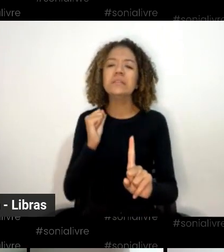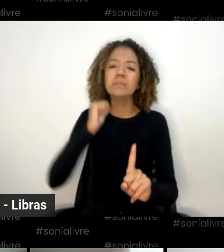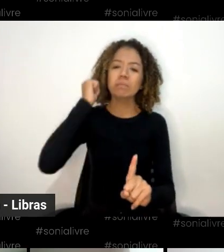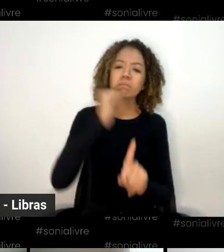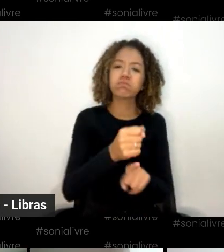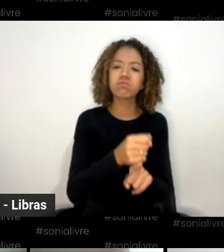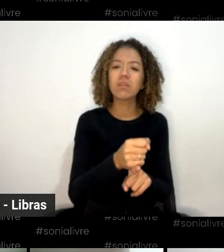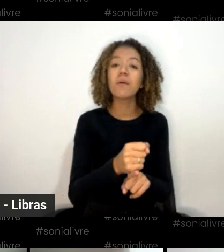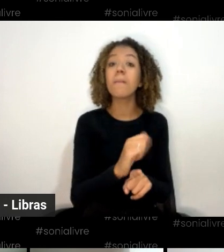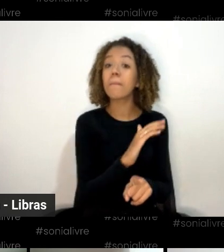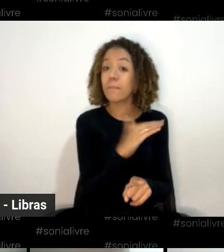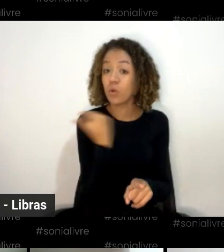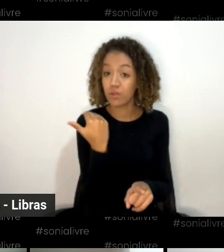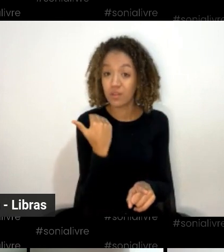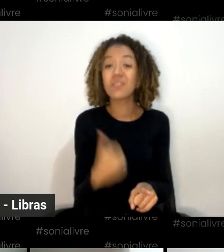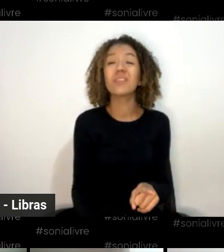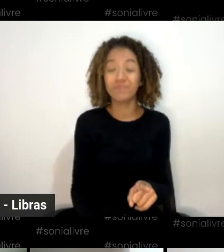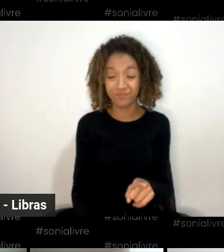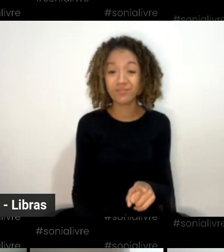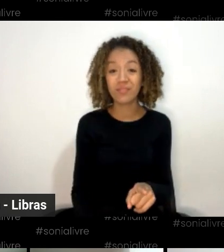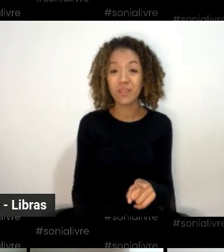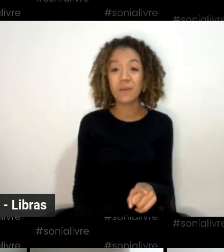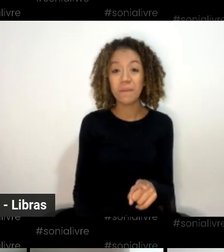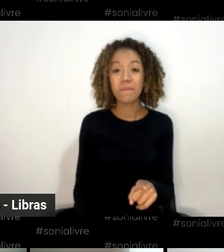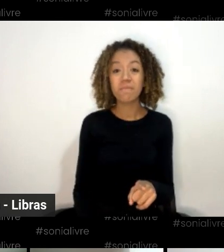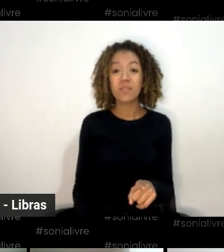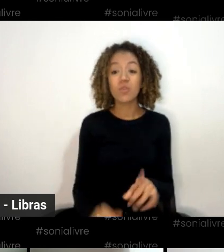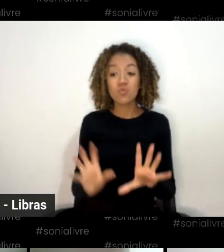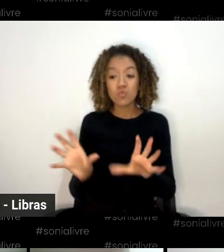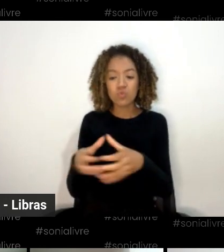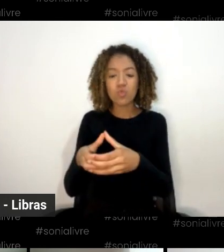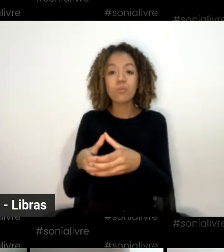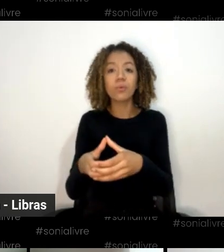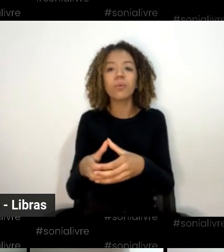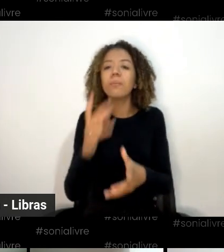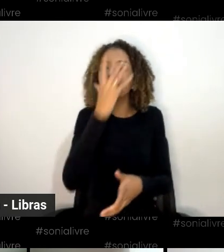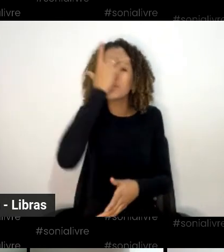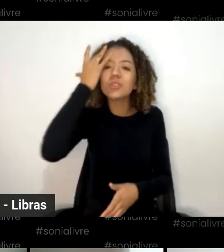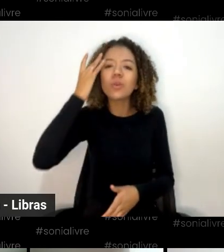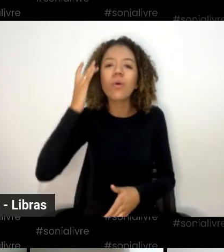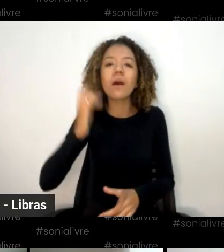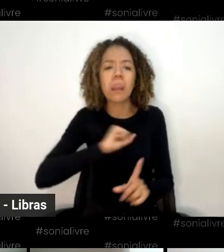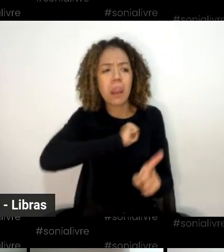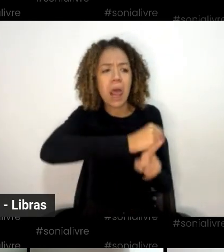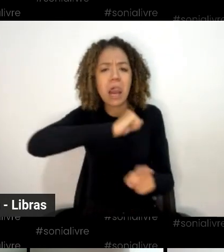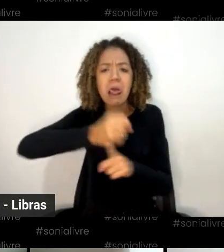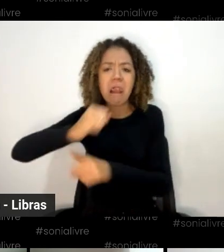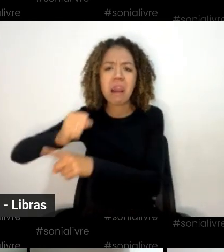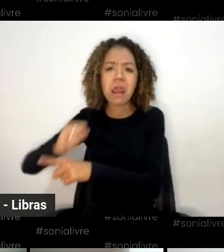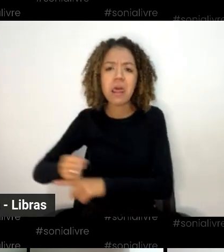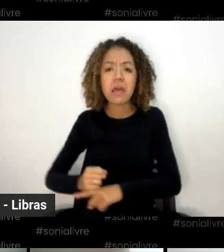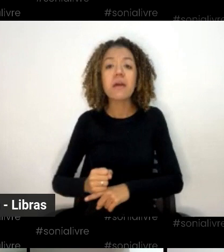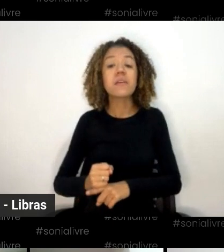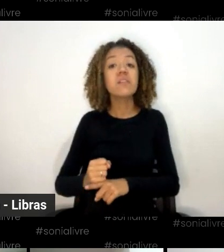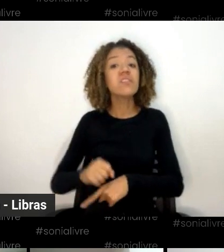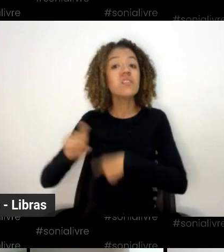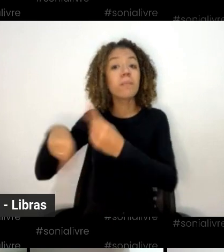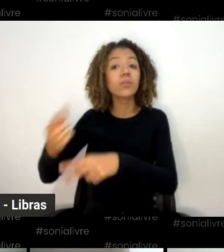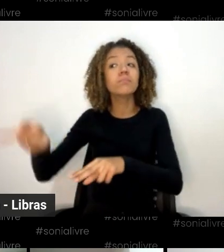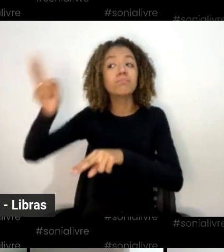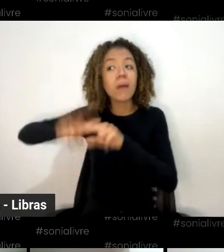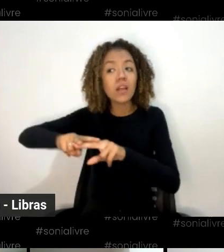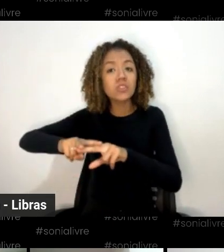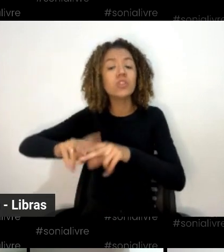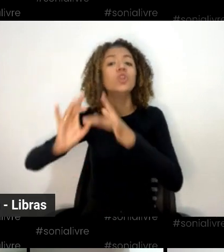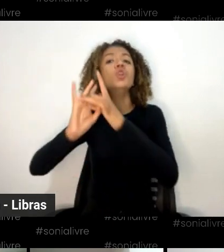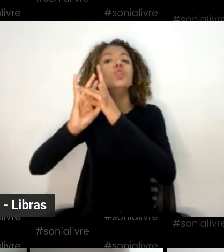quando foi para o julgamento dos assassinos que já estão soltos, né? Conseguiram se soltar, né? Cumpriram parte